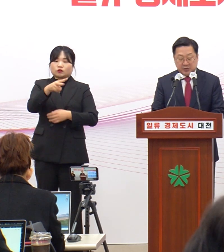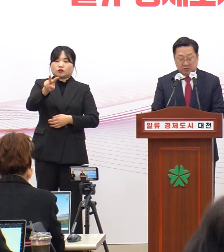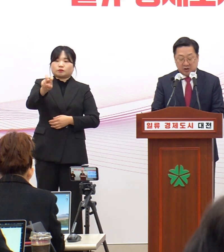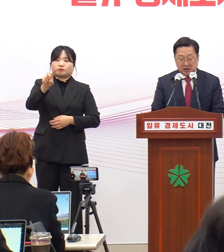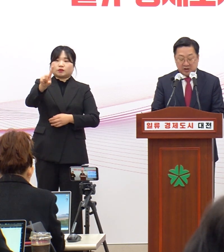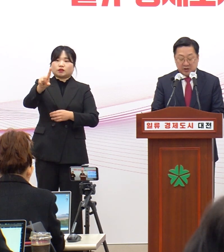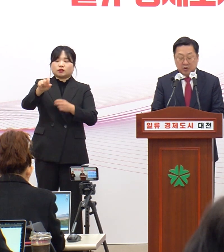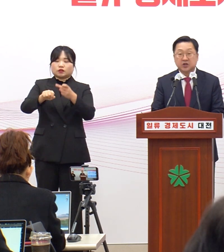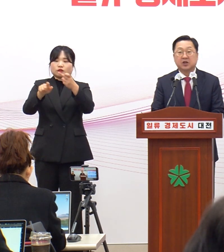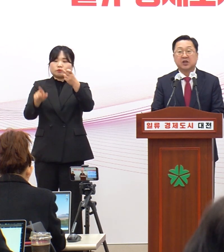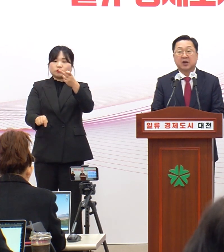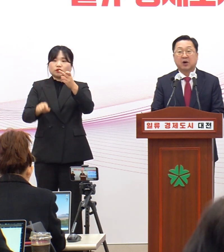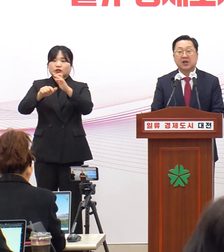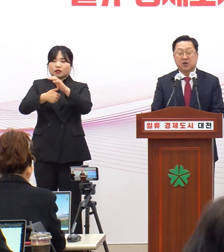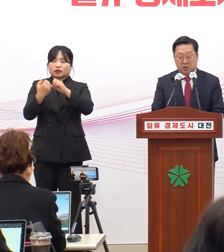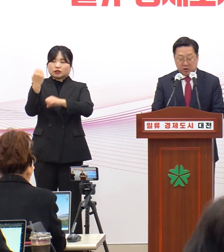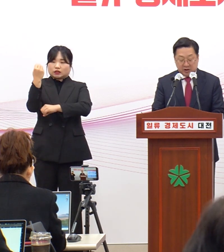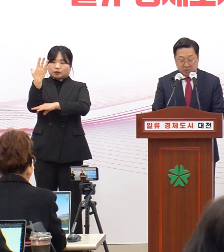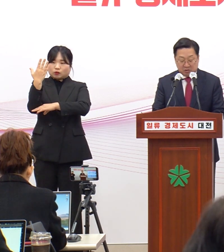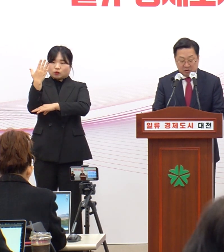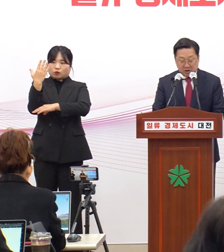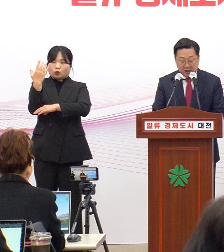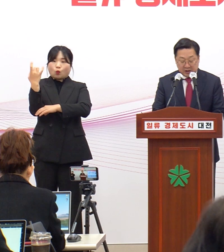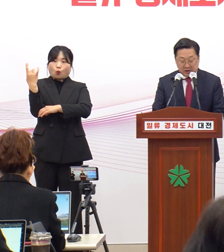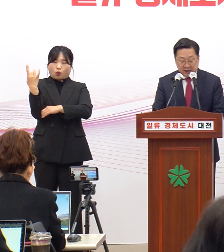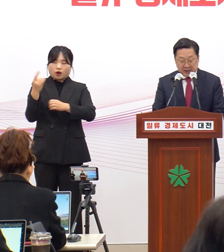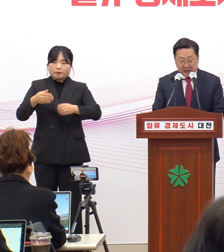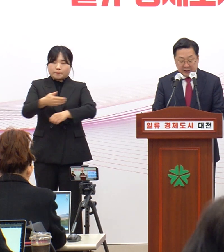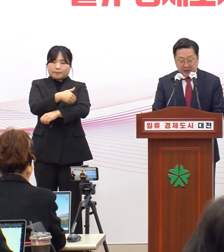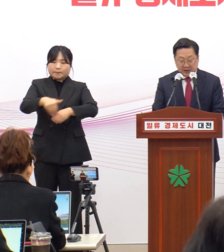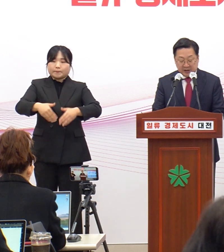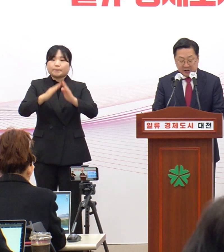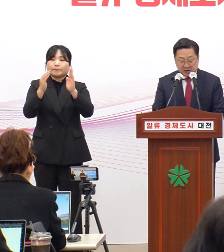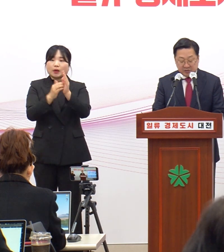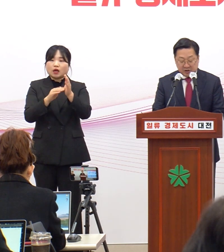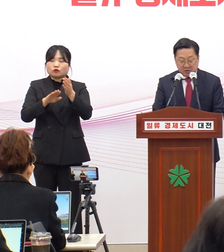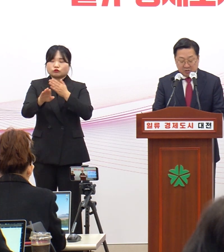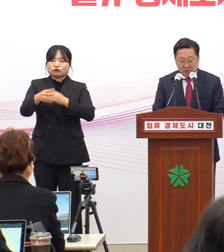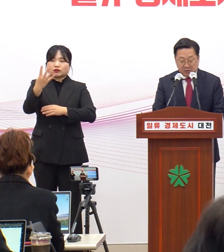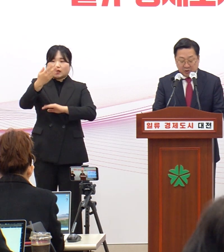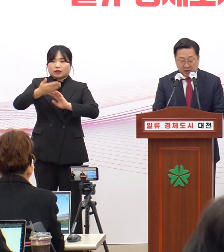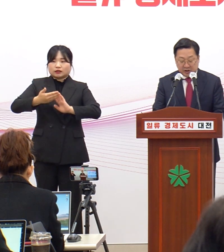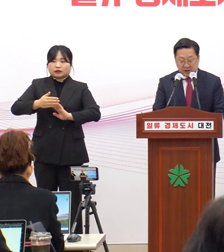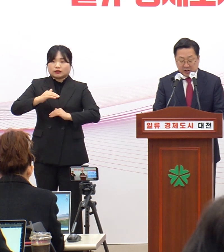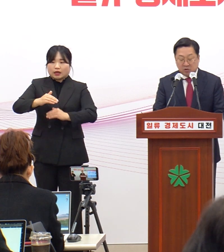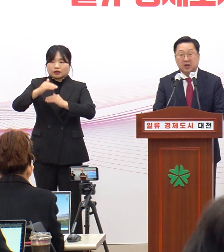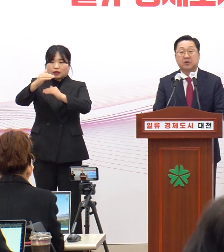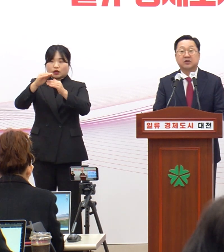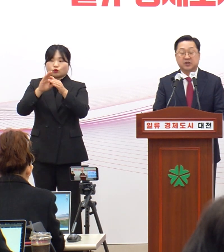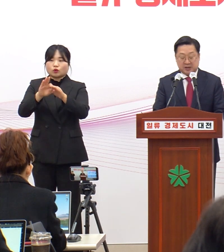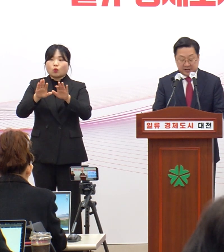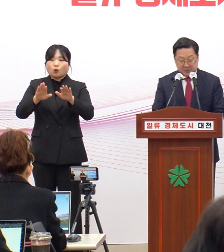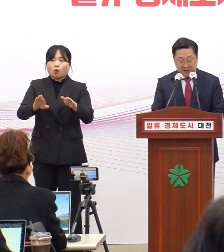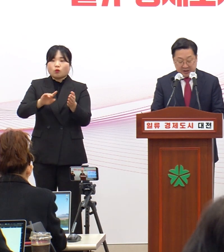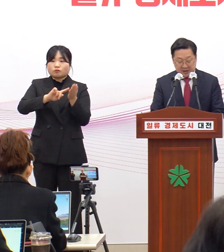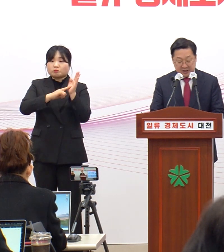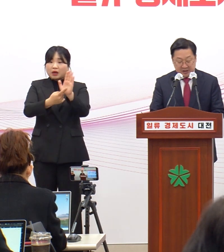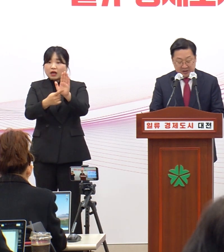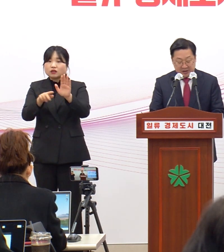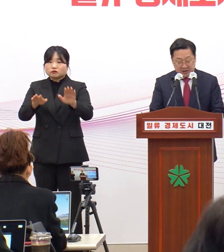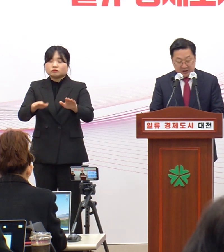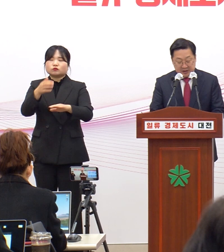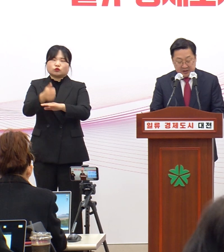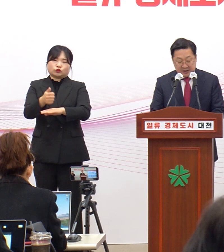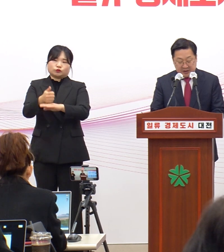2021년 12월 기본 설계 완료 이후 크게 4단계를 거치며 오늘 보여드릴 최종안으로 선정하였습니다.